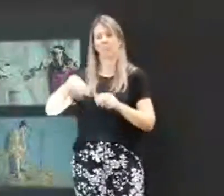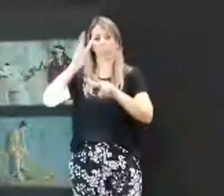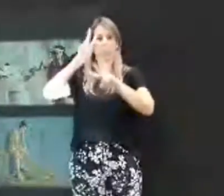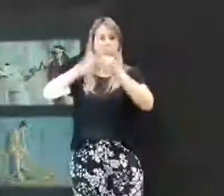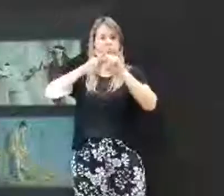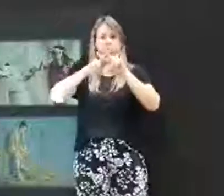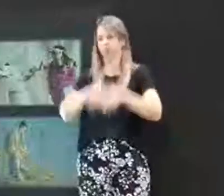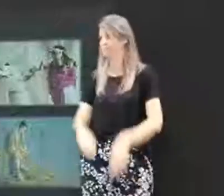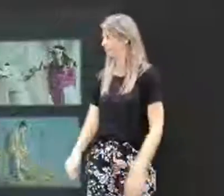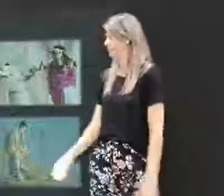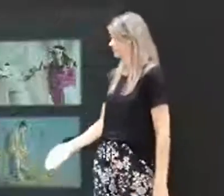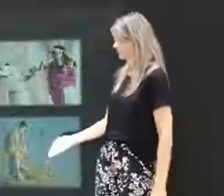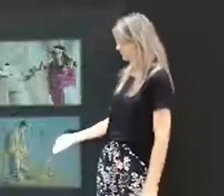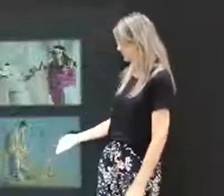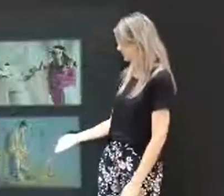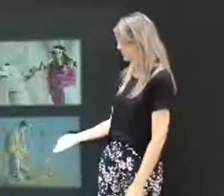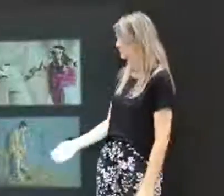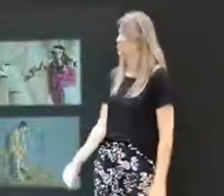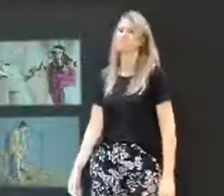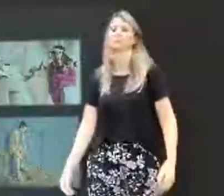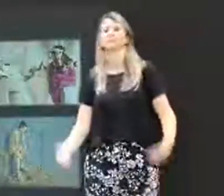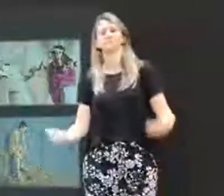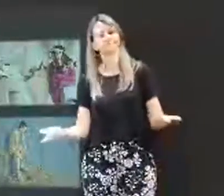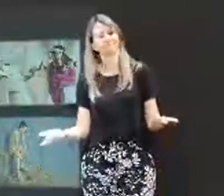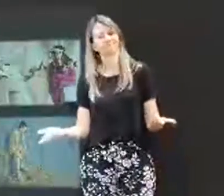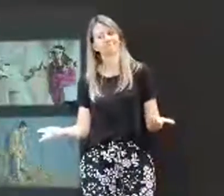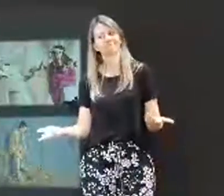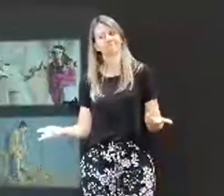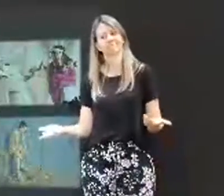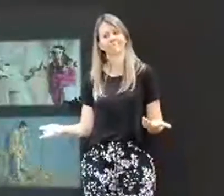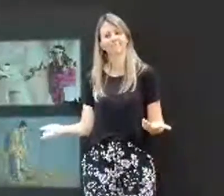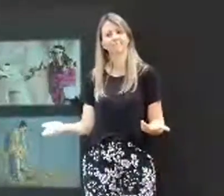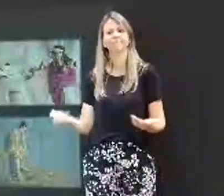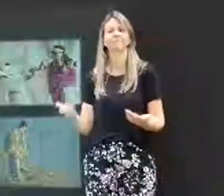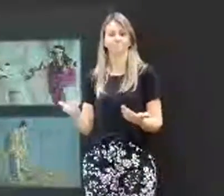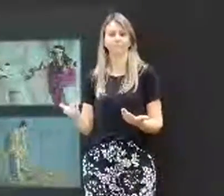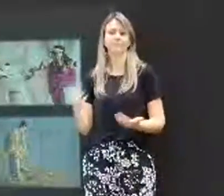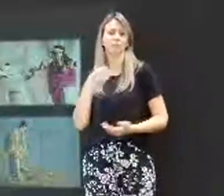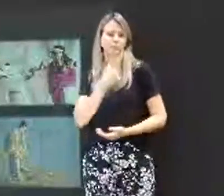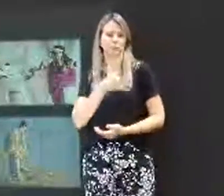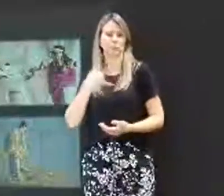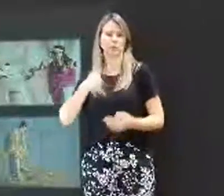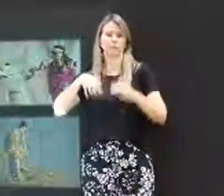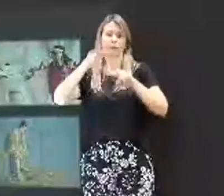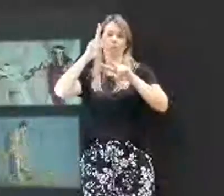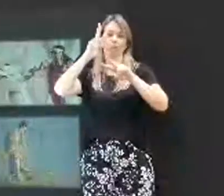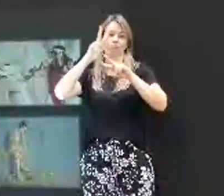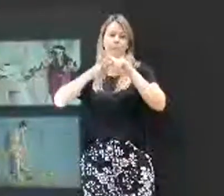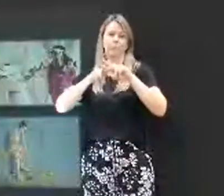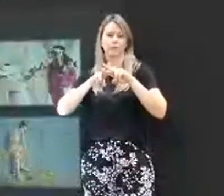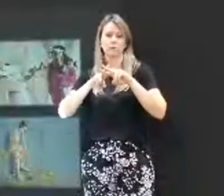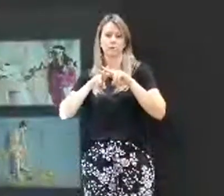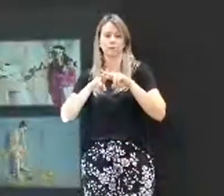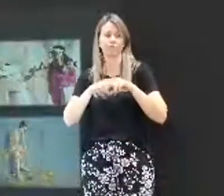Aí depois José, o que aconteceu? Foi preso. Foi preso. José ficou preso.